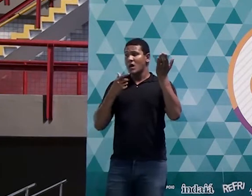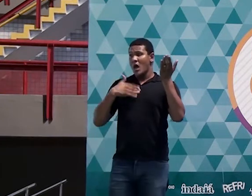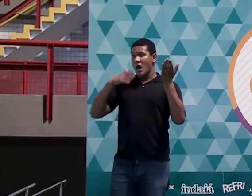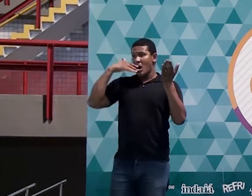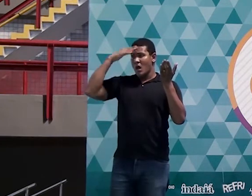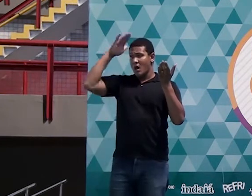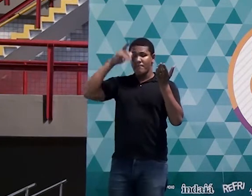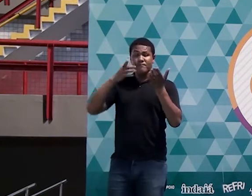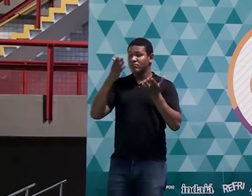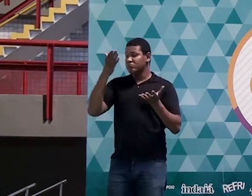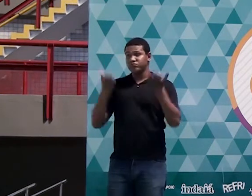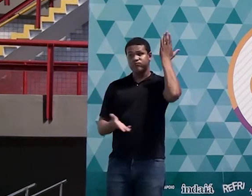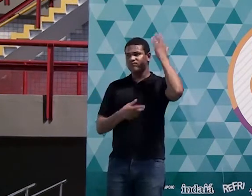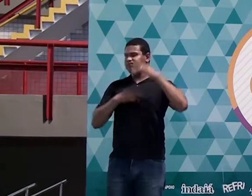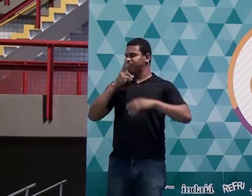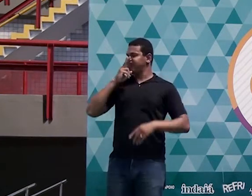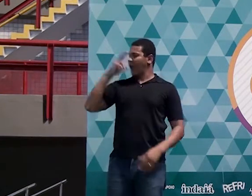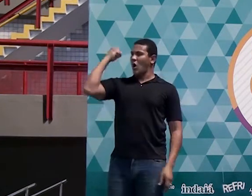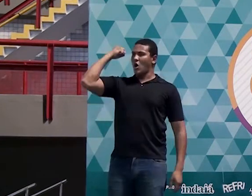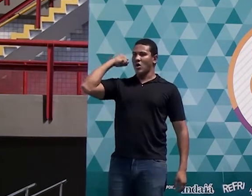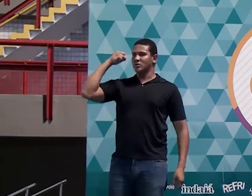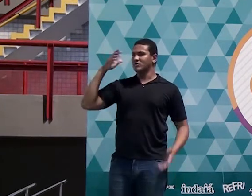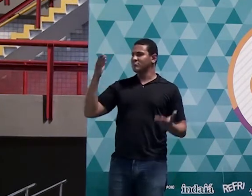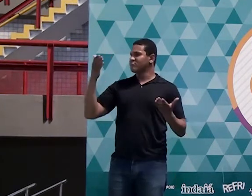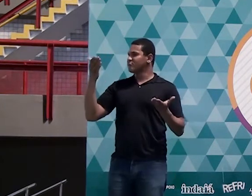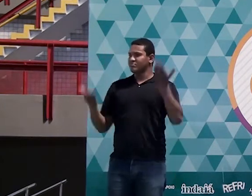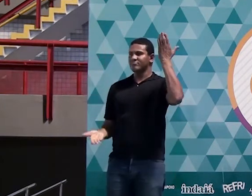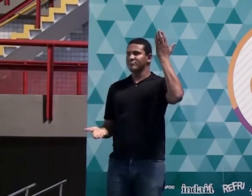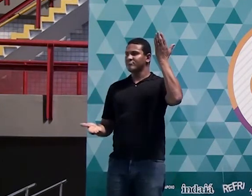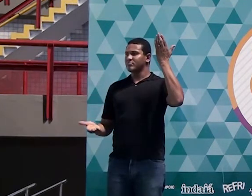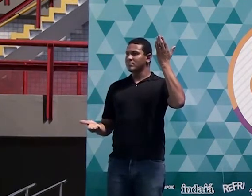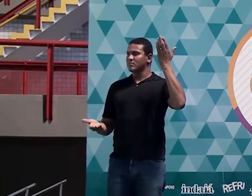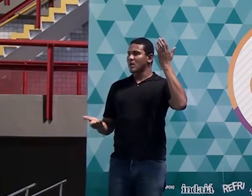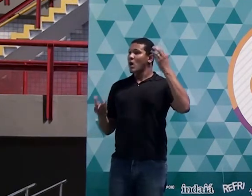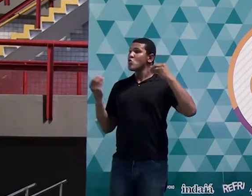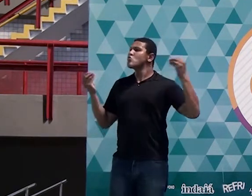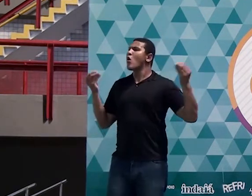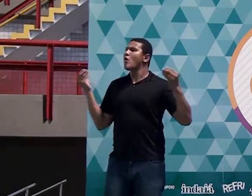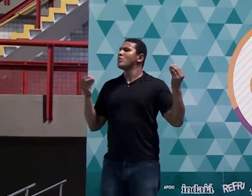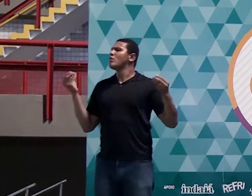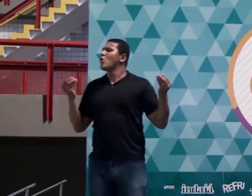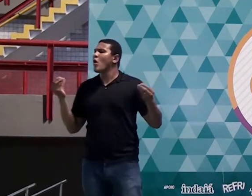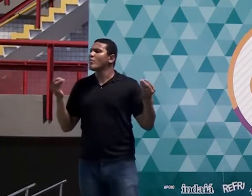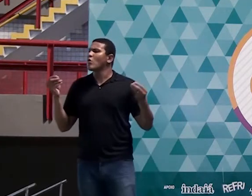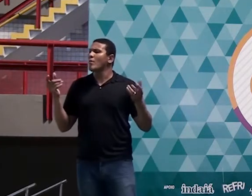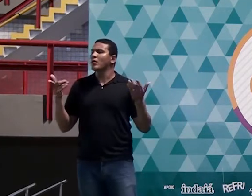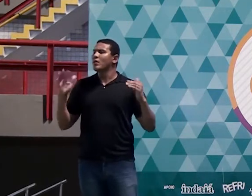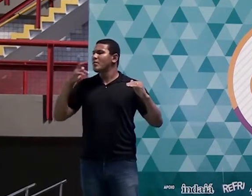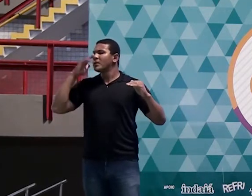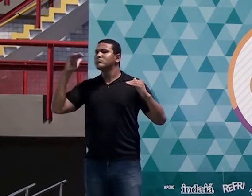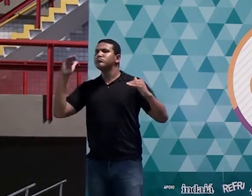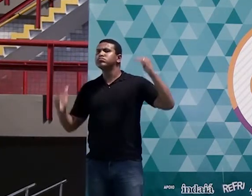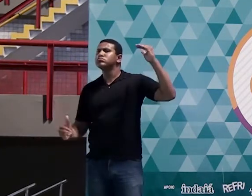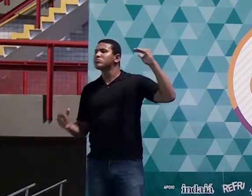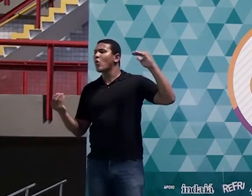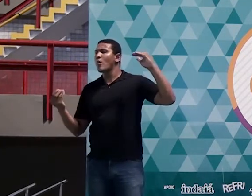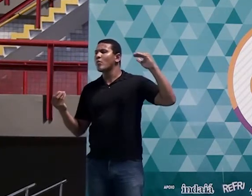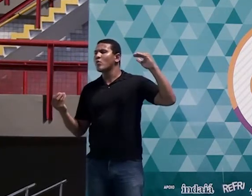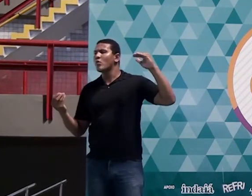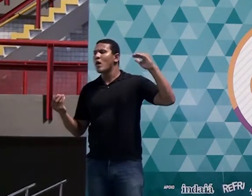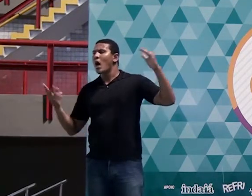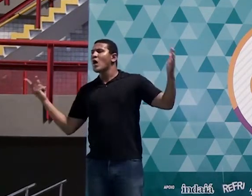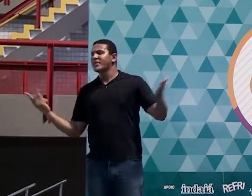Como é que a gente resolve quando tem um grupo mais forte e um mais fraco? A gente usa uma tática antiga chamada